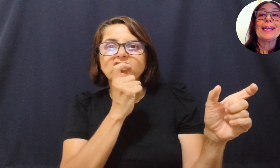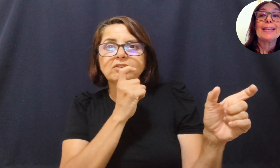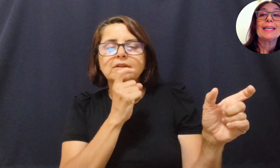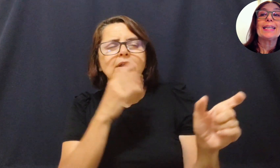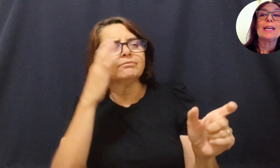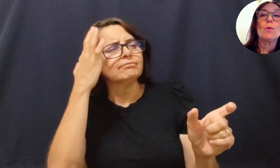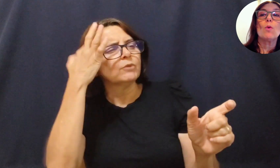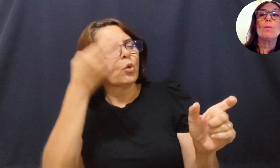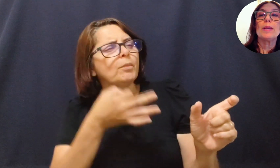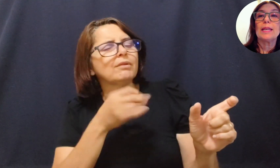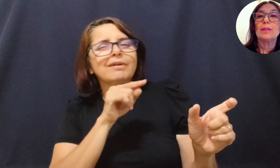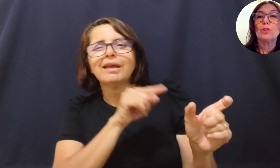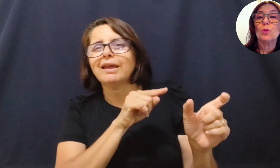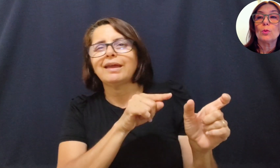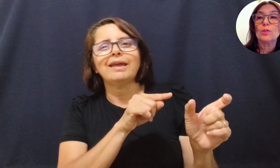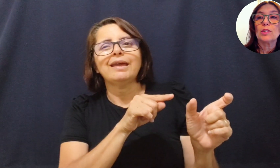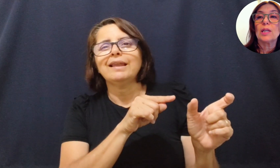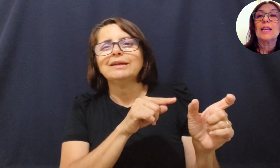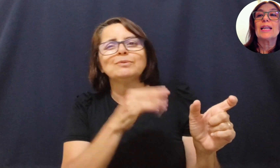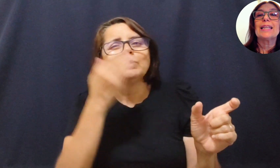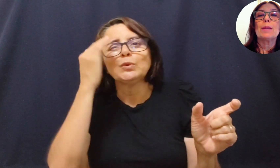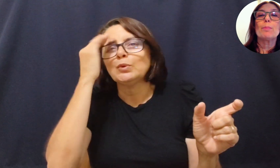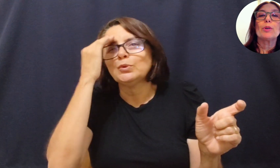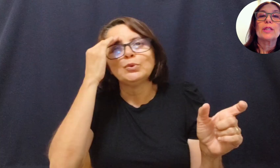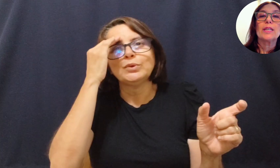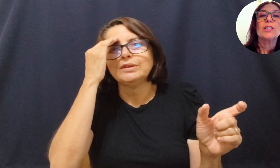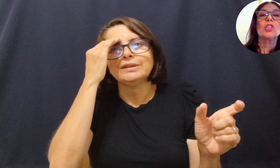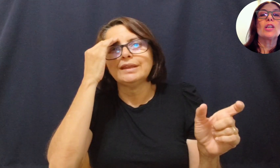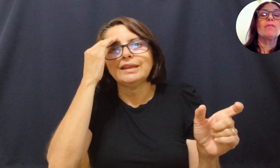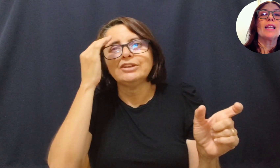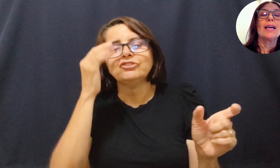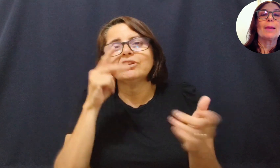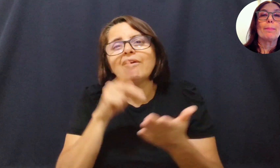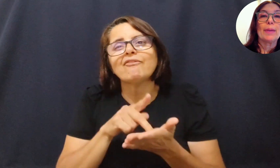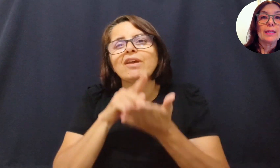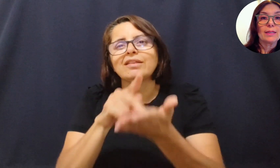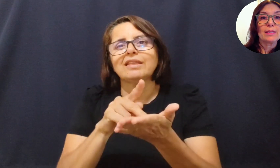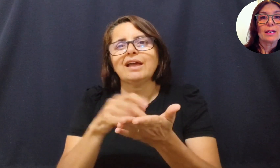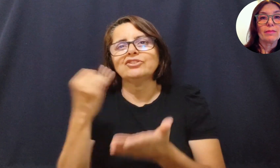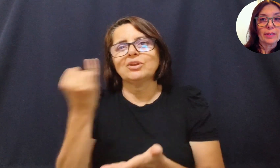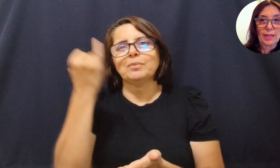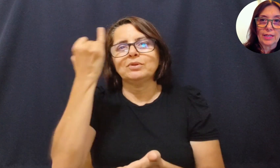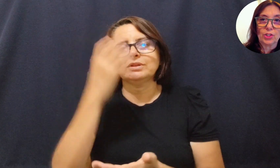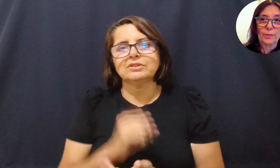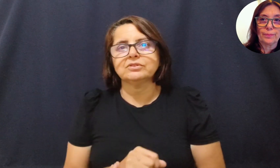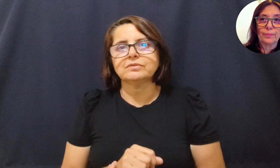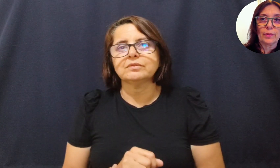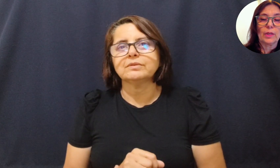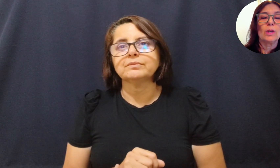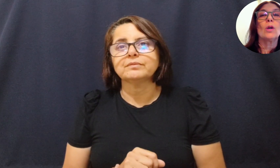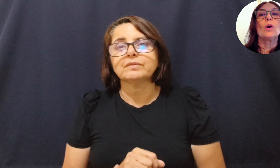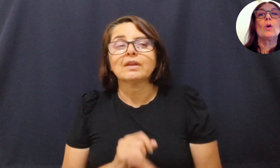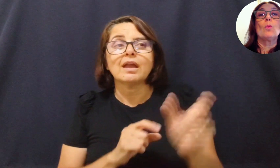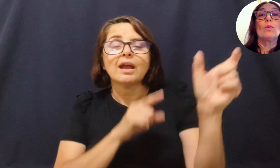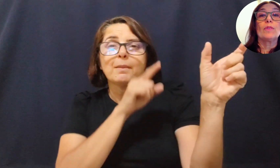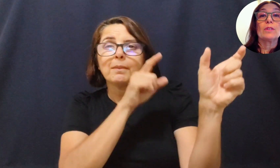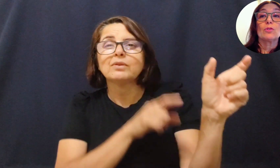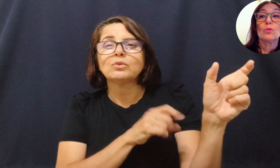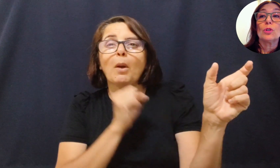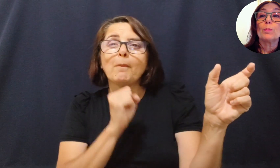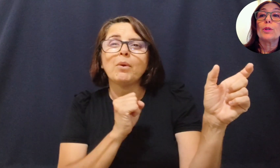alguém que ainda não compenetrou-se da importância de revelar apenas a verdade.